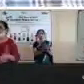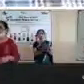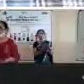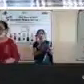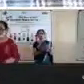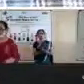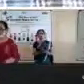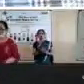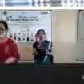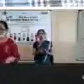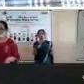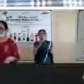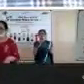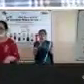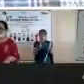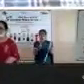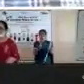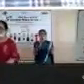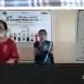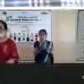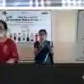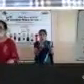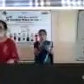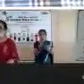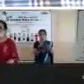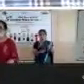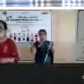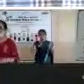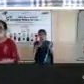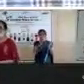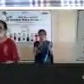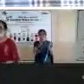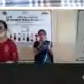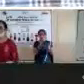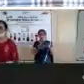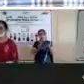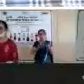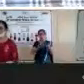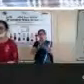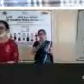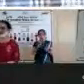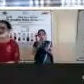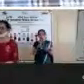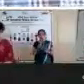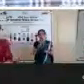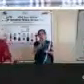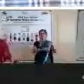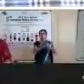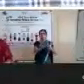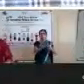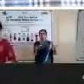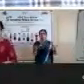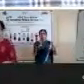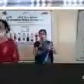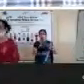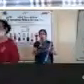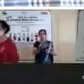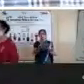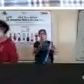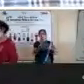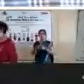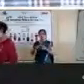सामग्री विकास, प्रकाशन, राष्ट्रीय कार्यक्रम, गैर सरकारी संगठनों, ऑर्गेनाइजेशंस ऑफ दिव्यांग पीपल और स्वयं सहायता